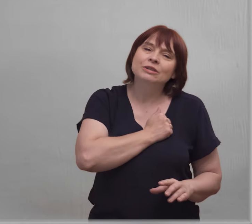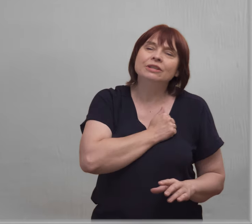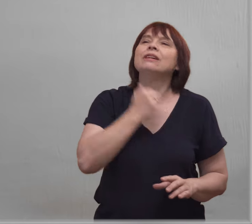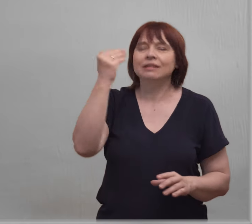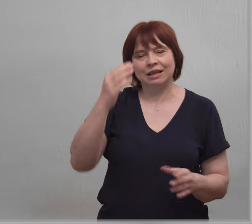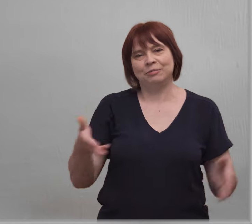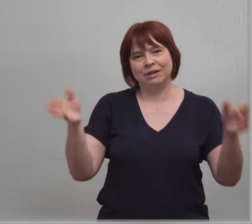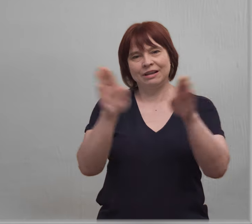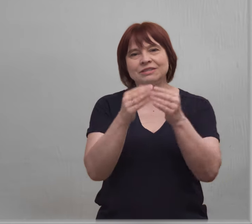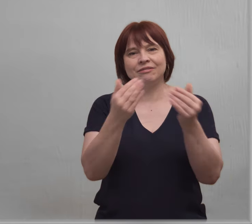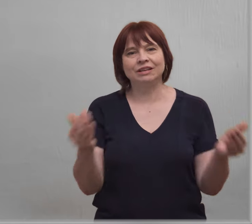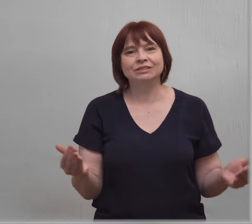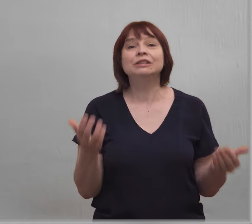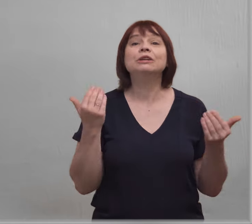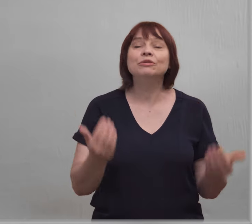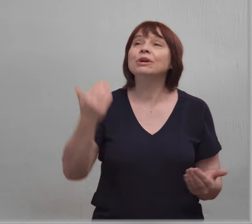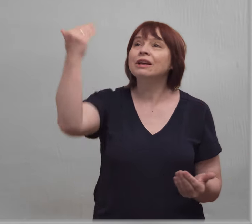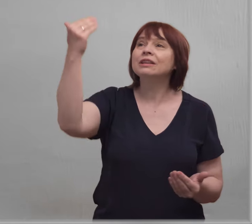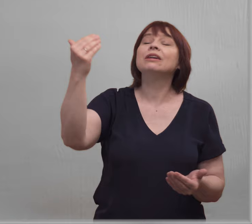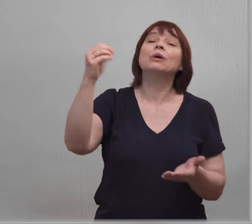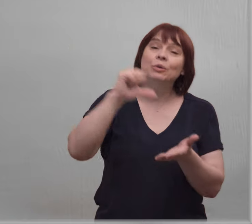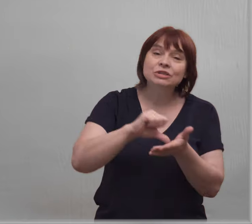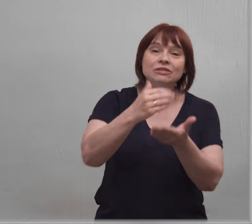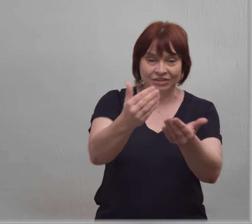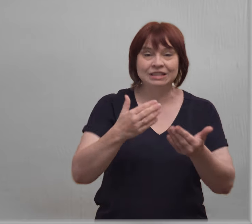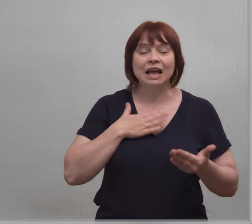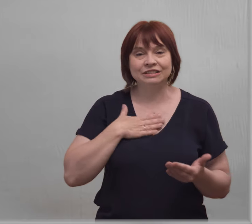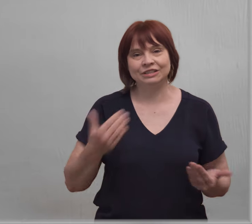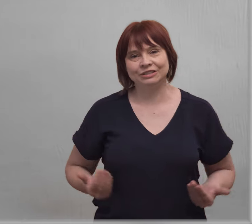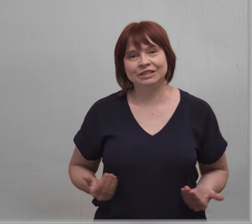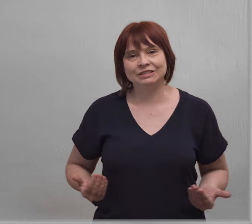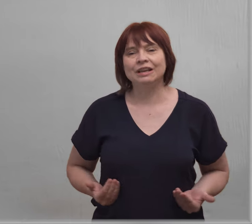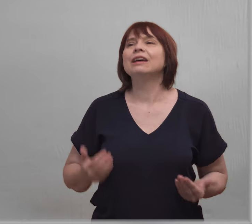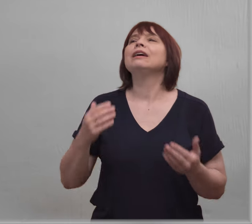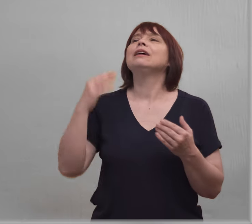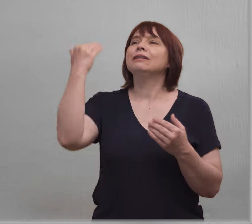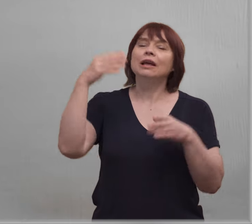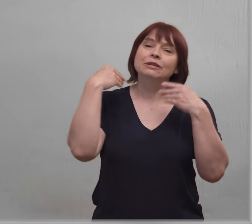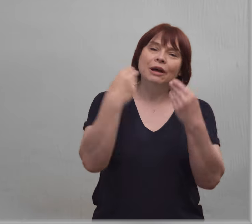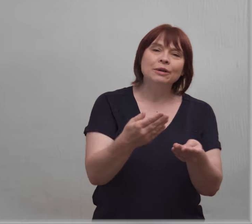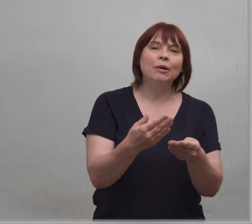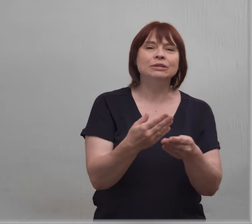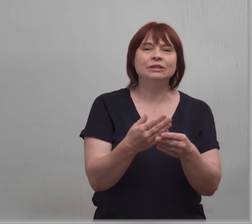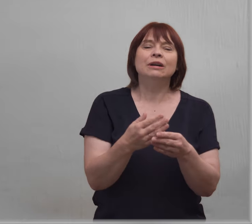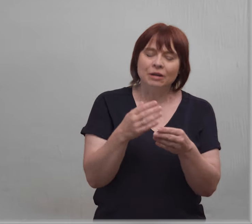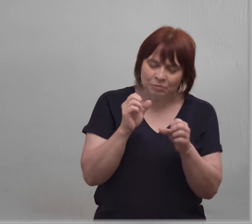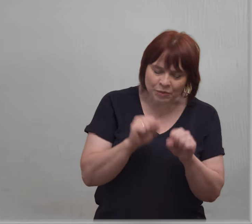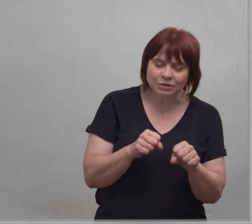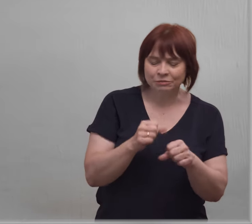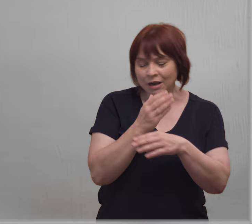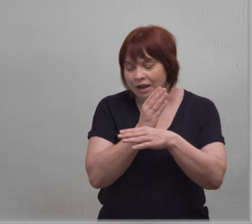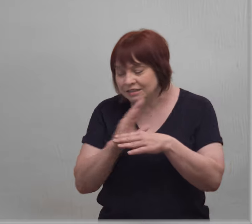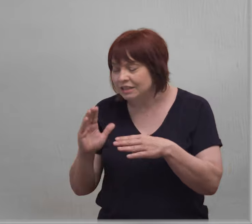Бог сегодня в наших жизнях участвуешь, что сегодня Ты даешь нам возможность, Господь, отделять Тебе, Господь,